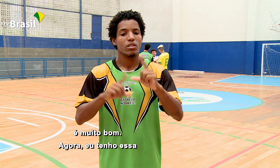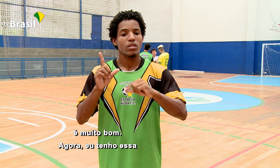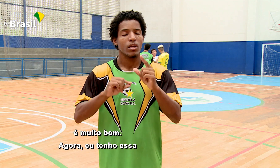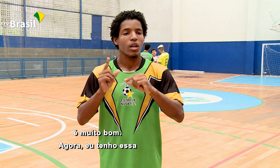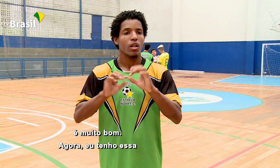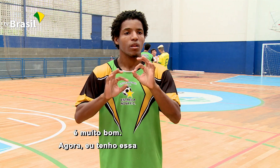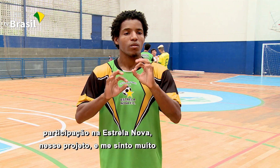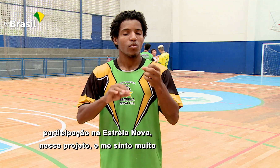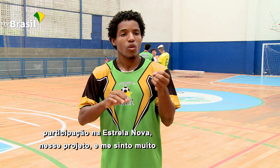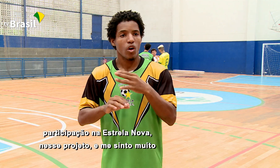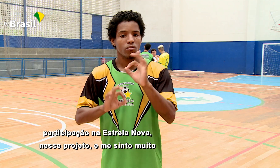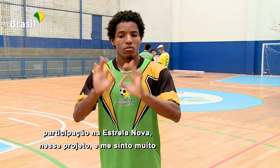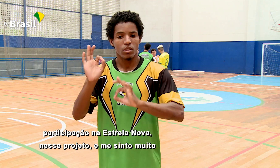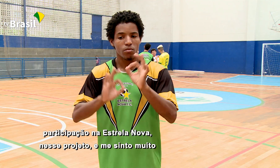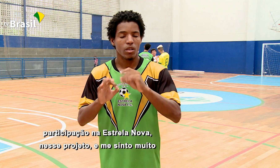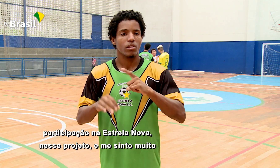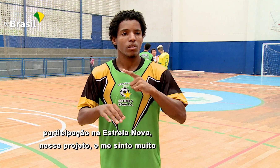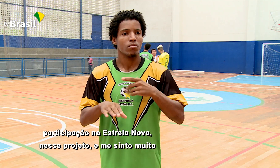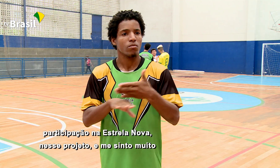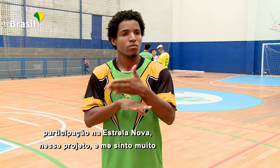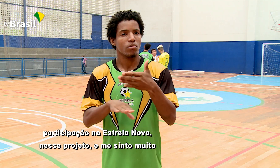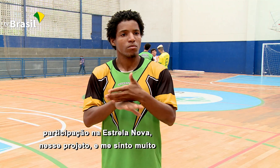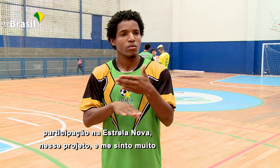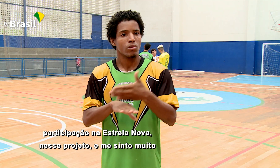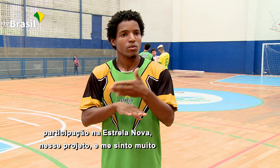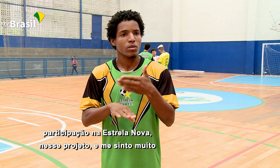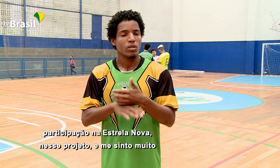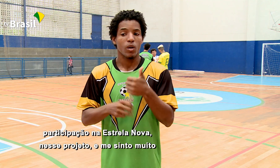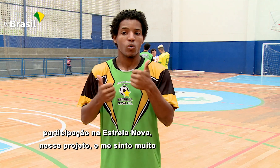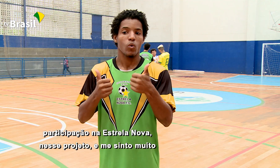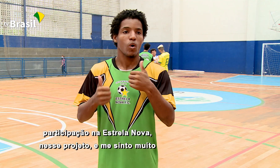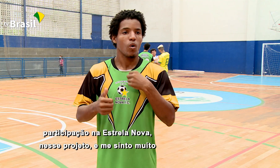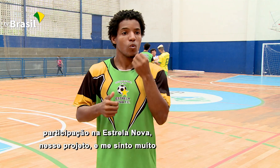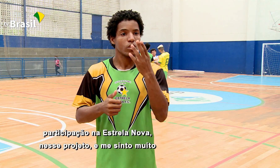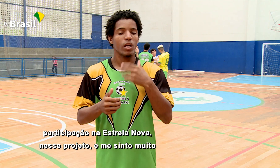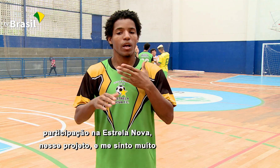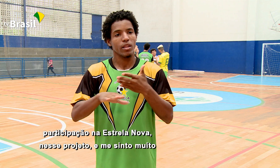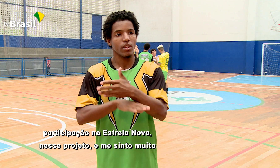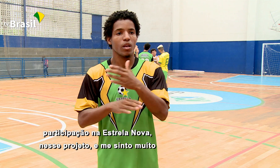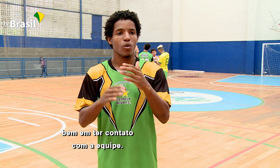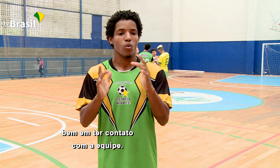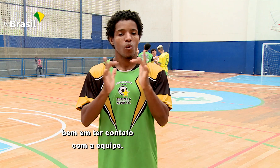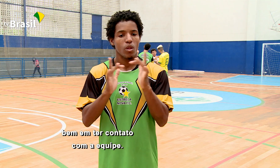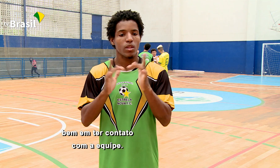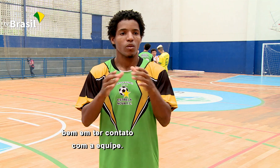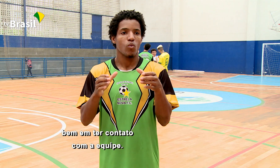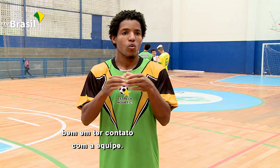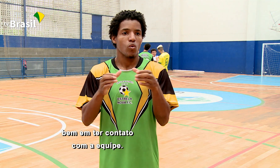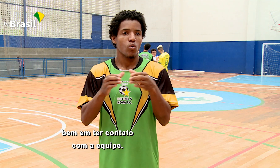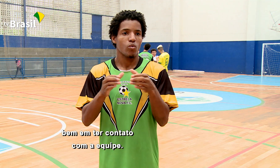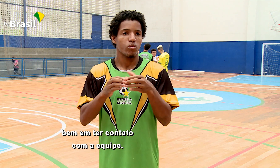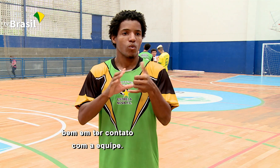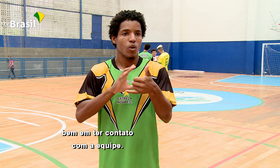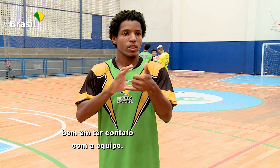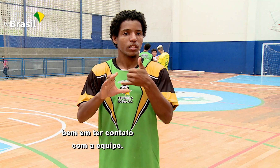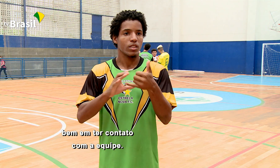Agora eu tenho essa participação na Estrela Nova, nesse projeto, e me sinto muito bem em ter contato com